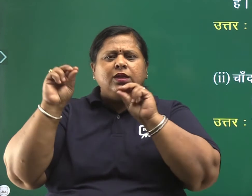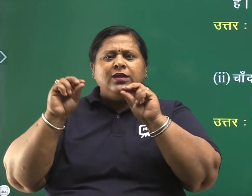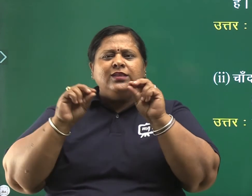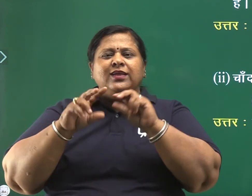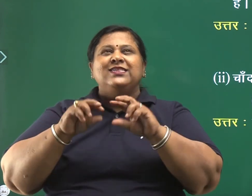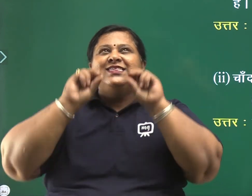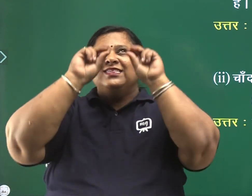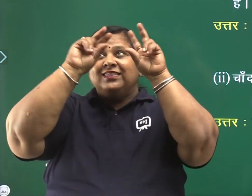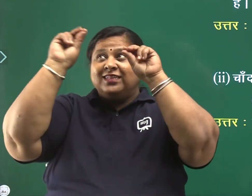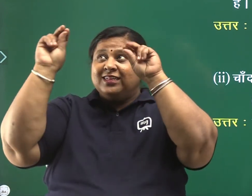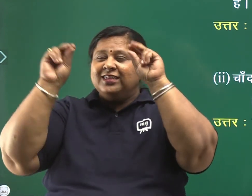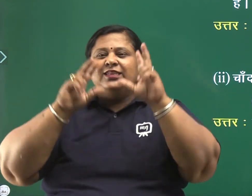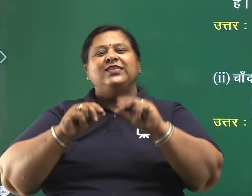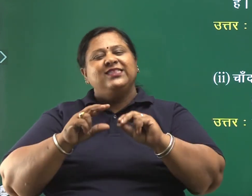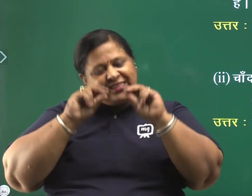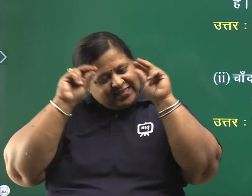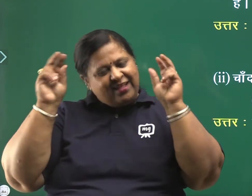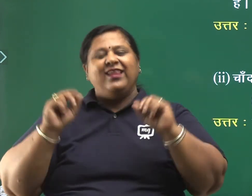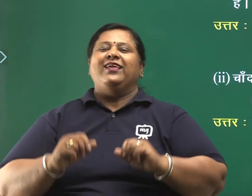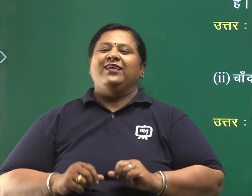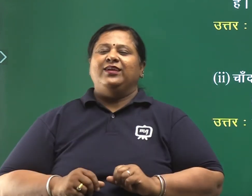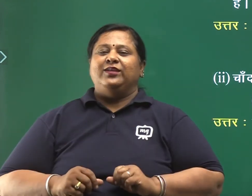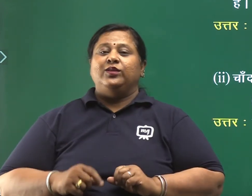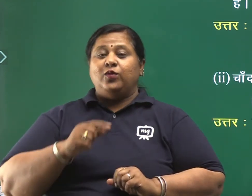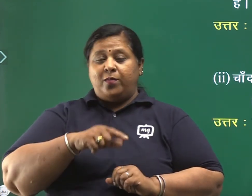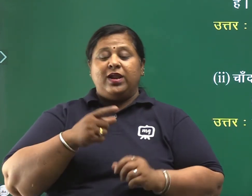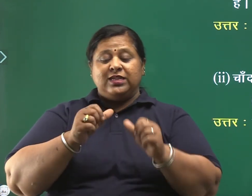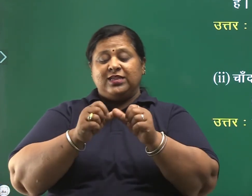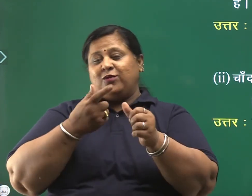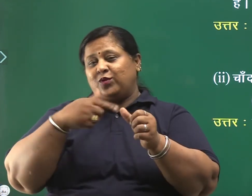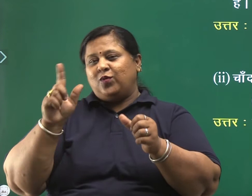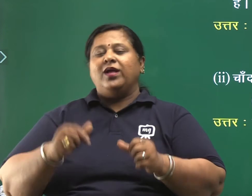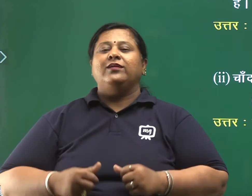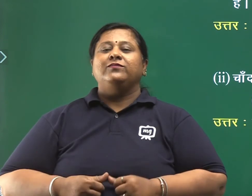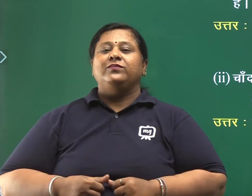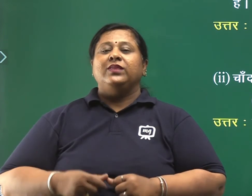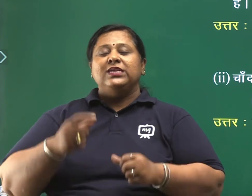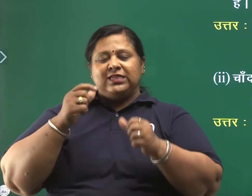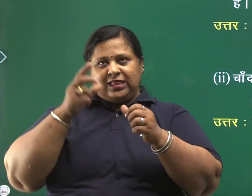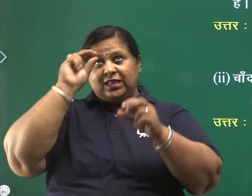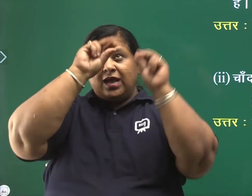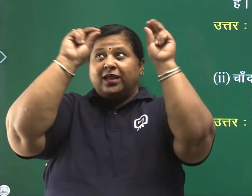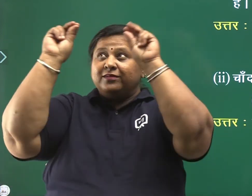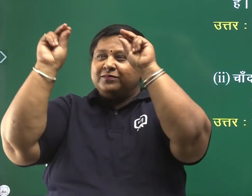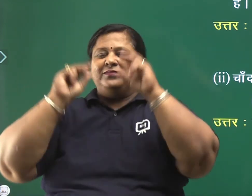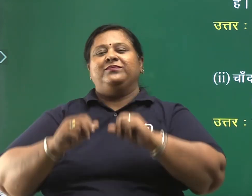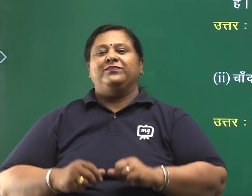में क्या जड़े रहते हैं? सितारे। तो हमारा सही उत्तर होगा सितारे।